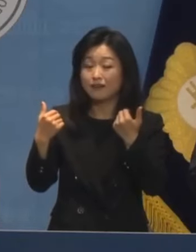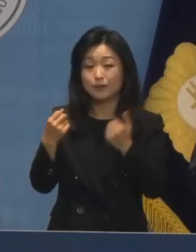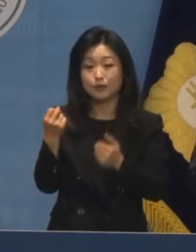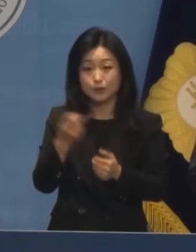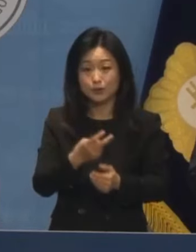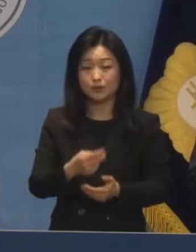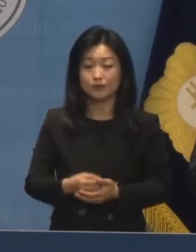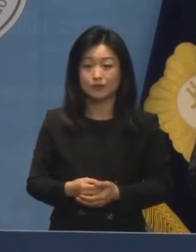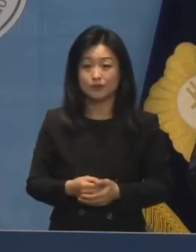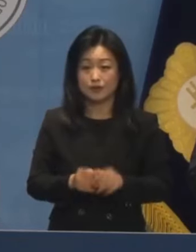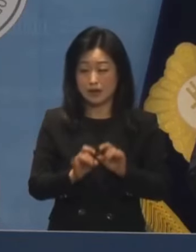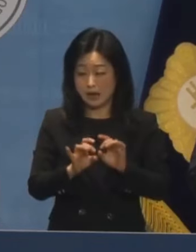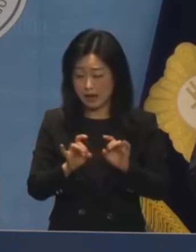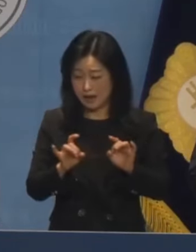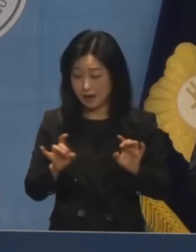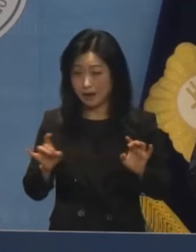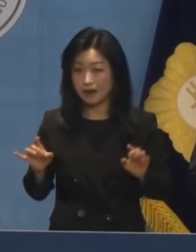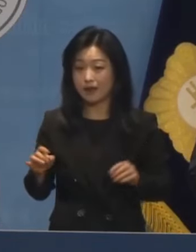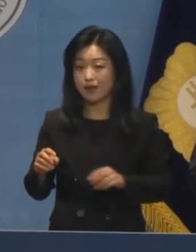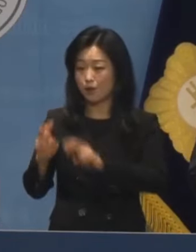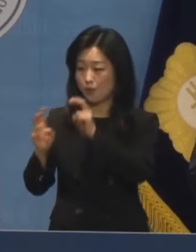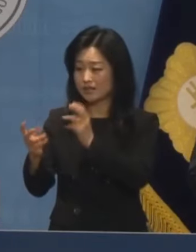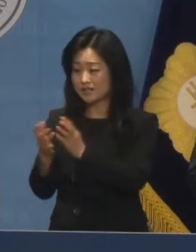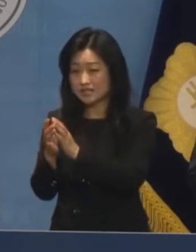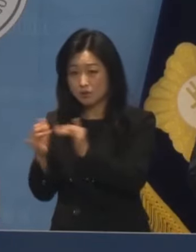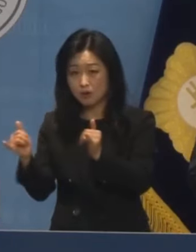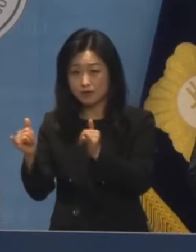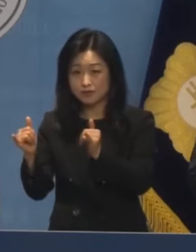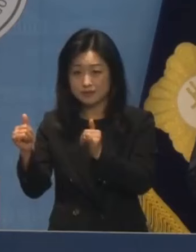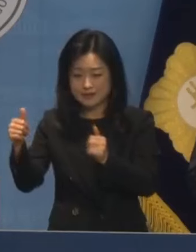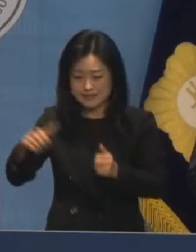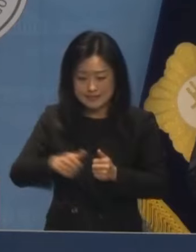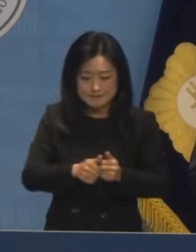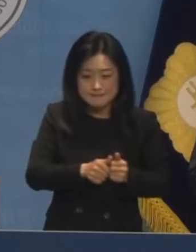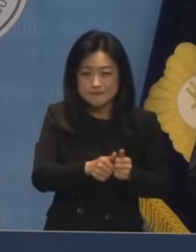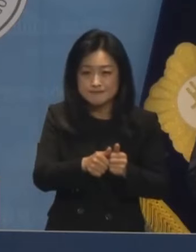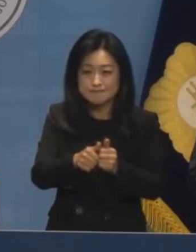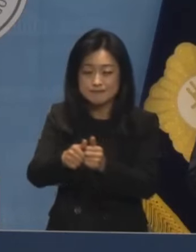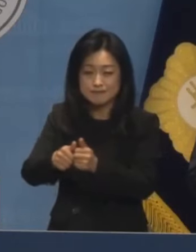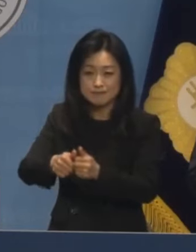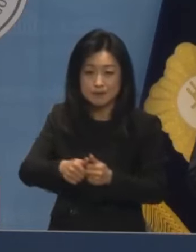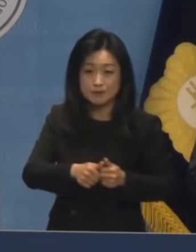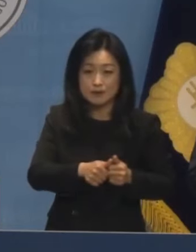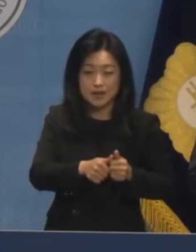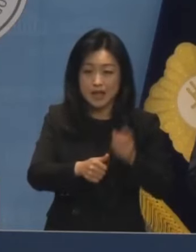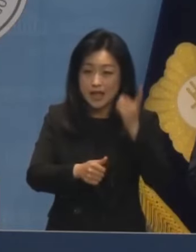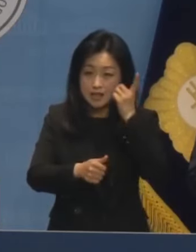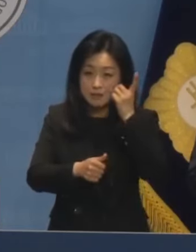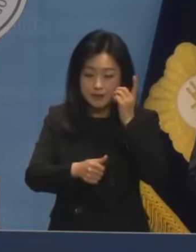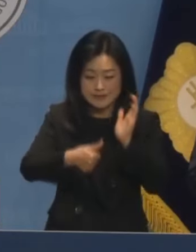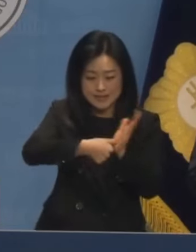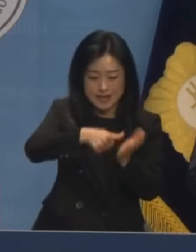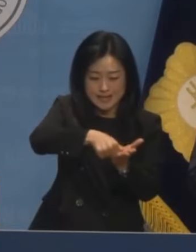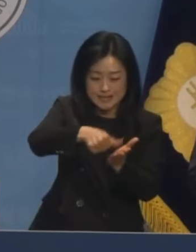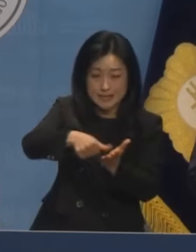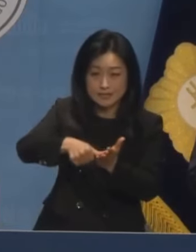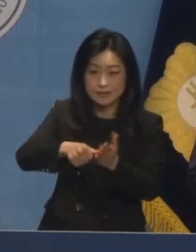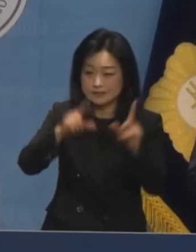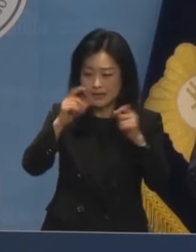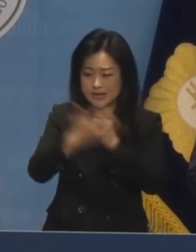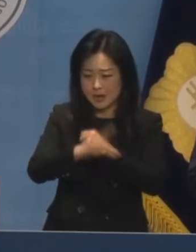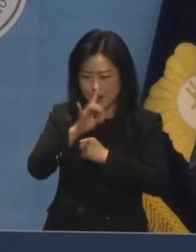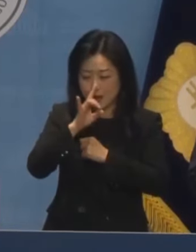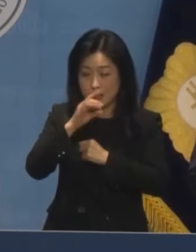현장에서 일일이 관계자가 나와서 어 당직자들과 또 보좌진들의 휴대폰에 스티커를 붙이기까지